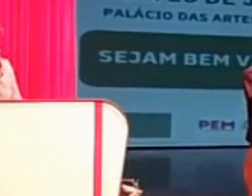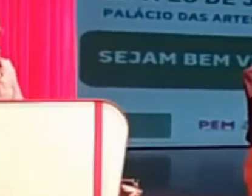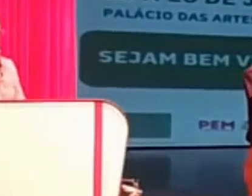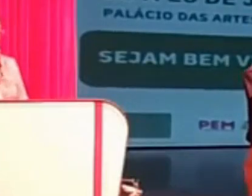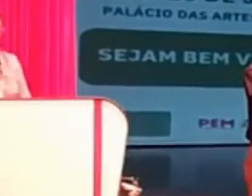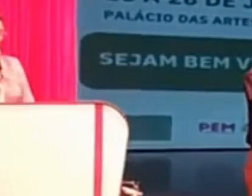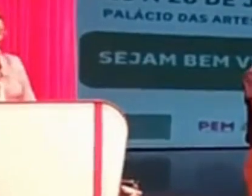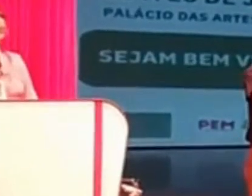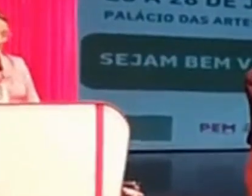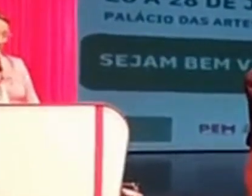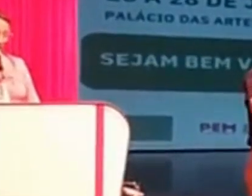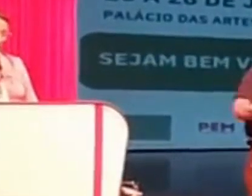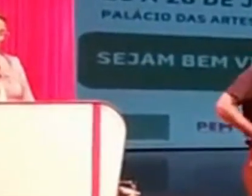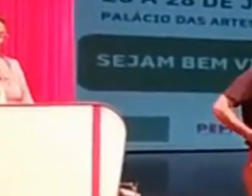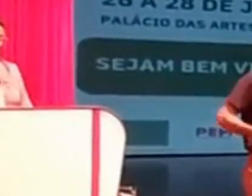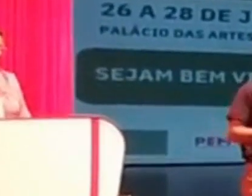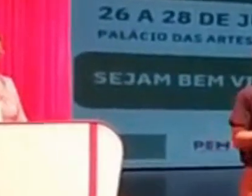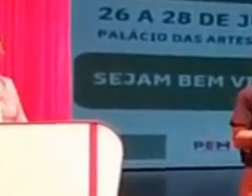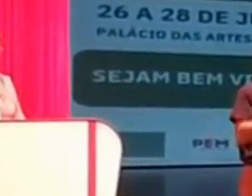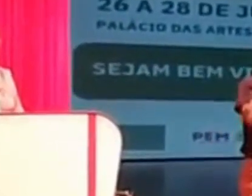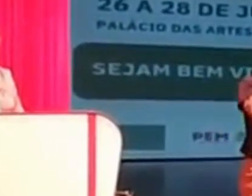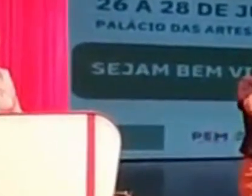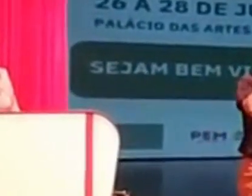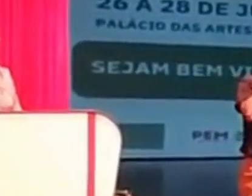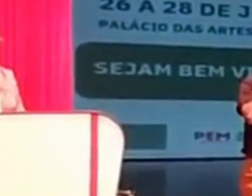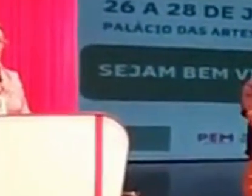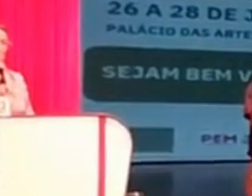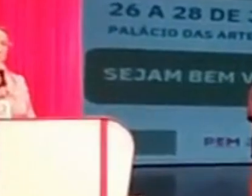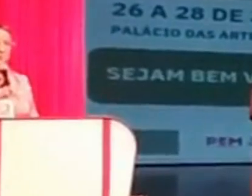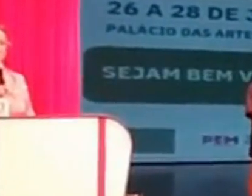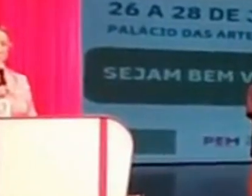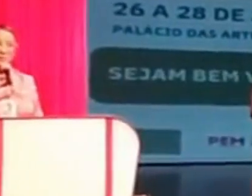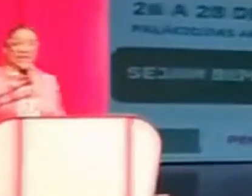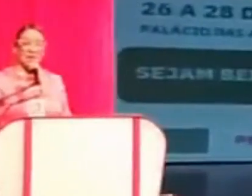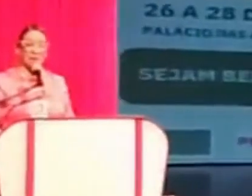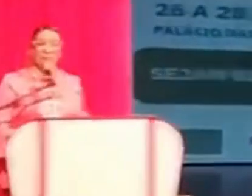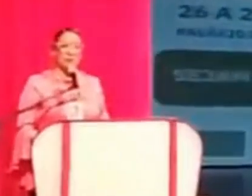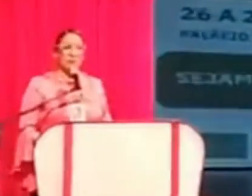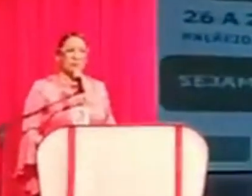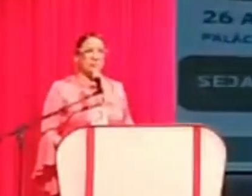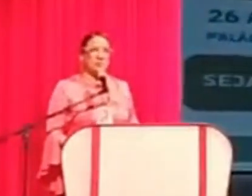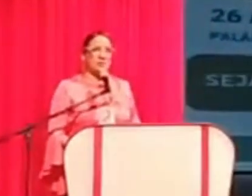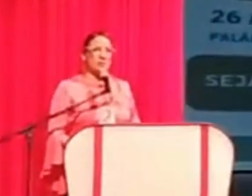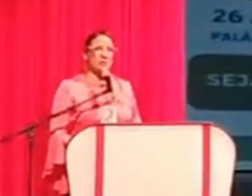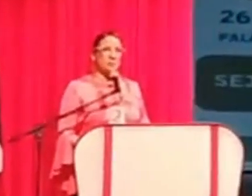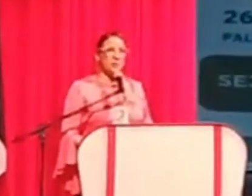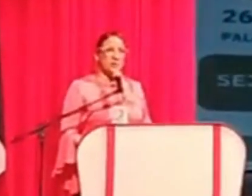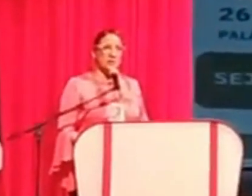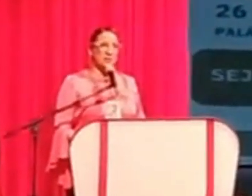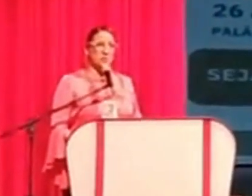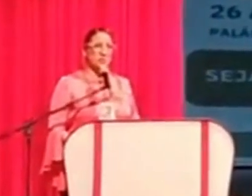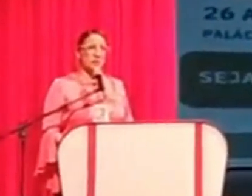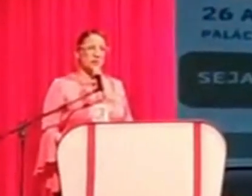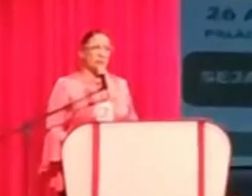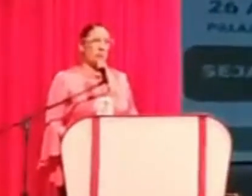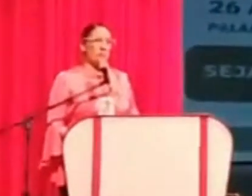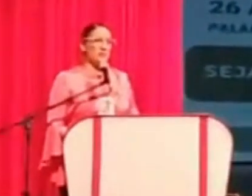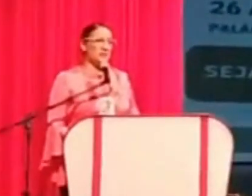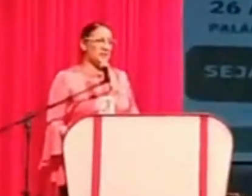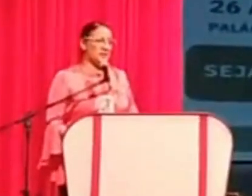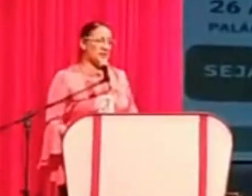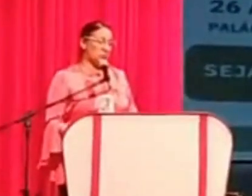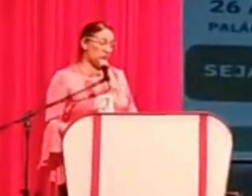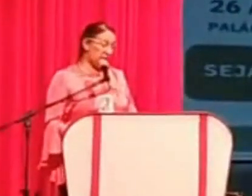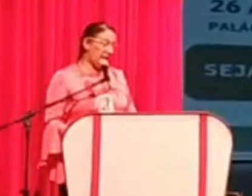pública. Ontem tivemos um seminário de abertura, né, abertura de cerimonial, foi extremamente importante, com